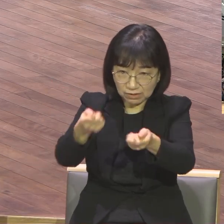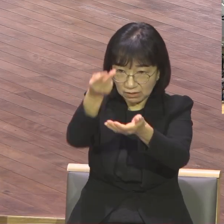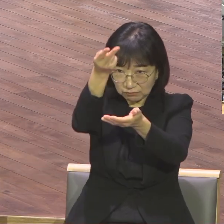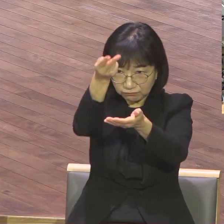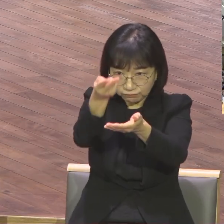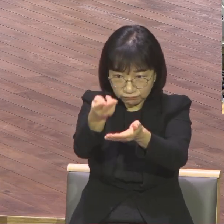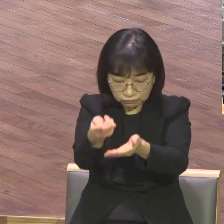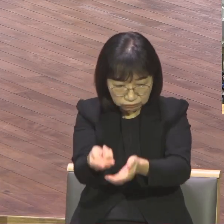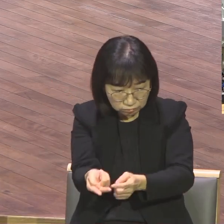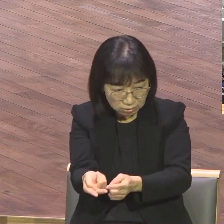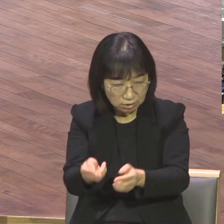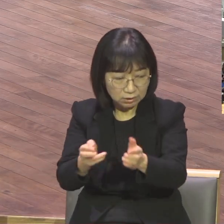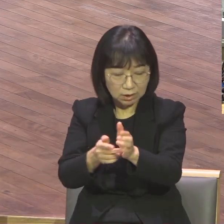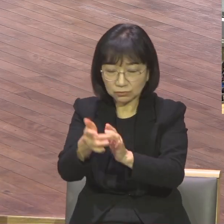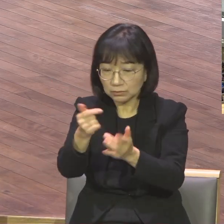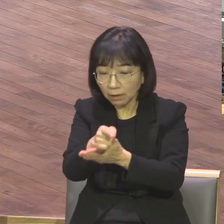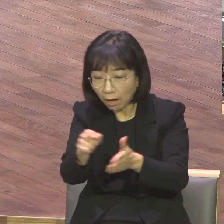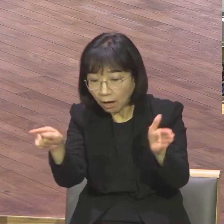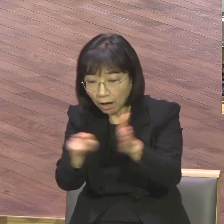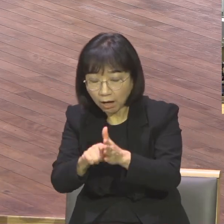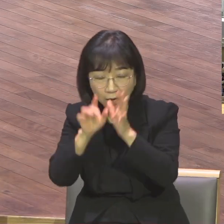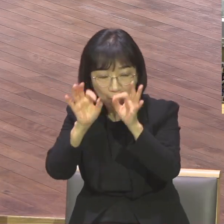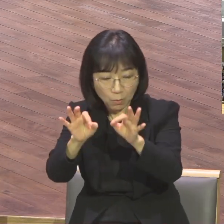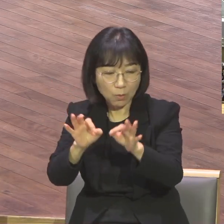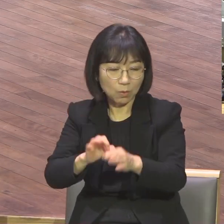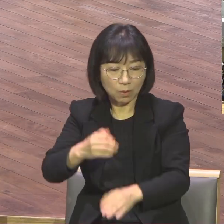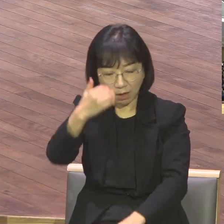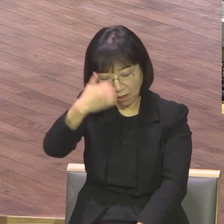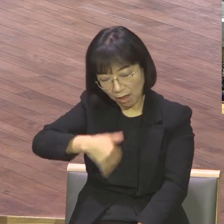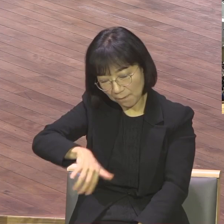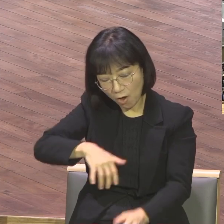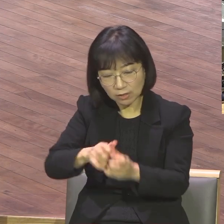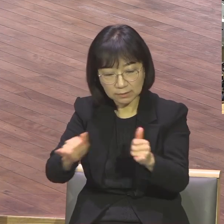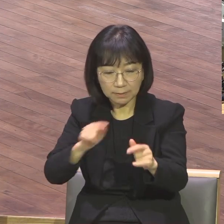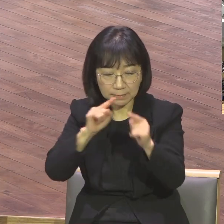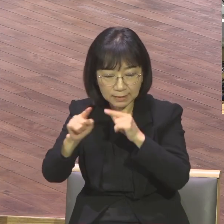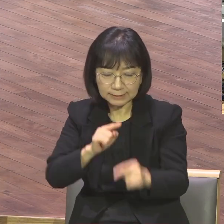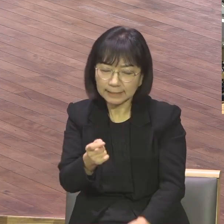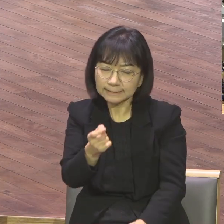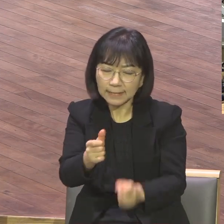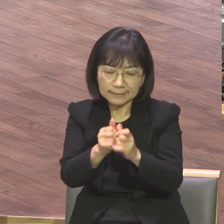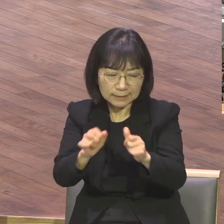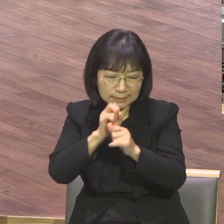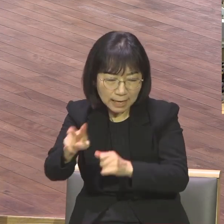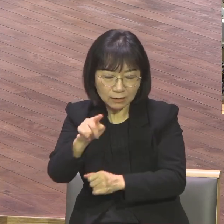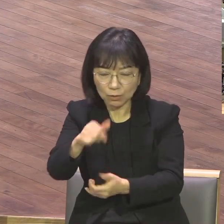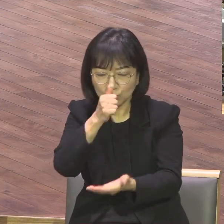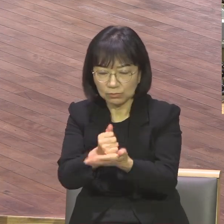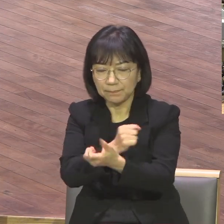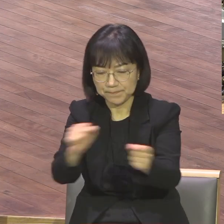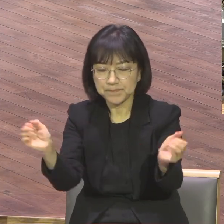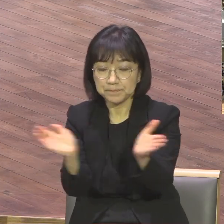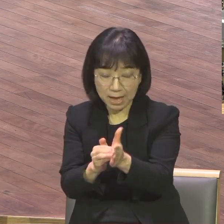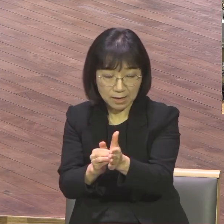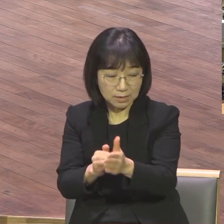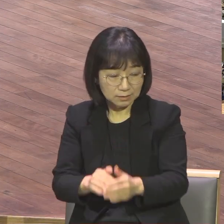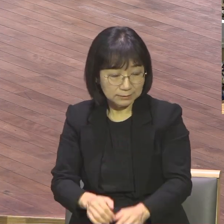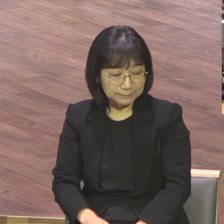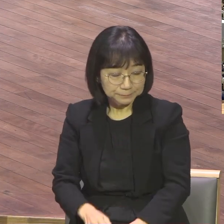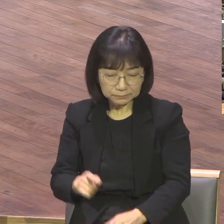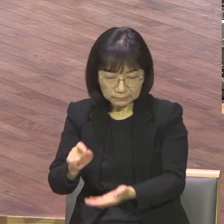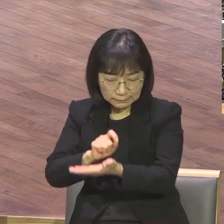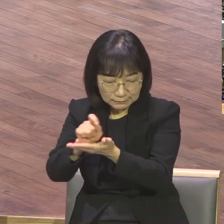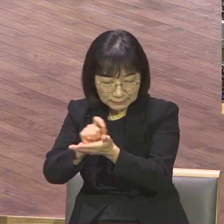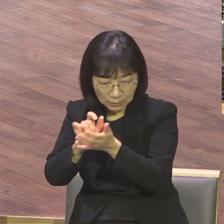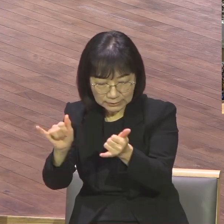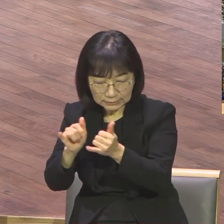달아내리니 예수께서 그들의 믿음을 보시고 중풍병자에게 이르시되 작은 자야 내 죄 사함을 받았느니라 하시니